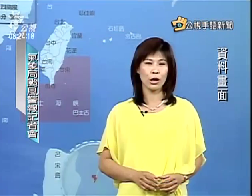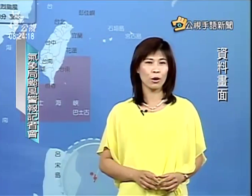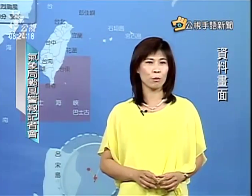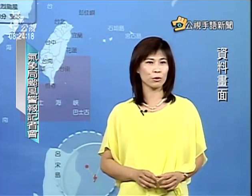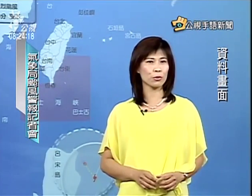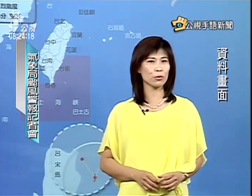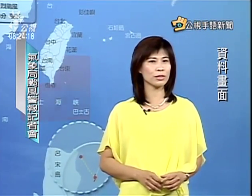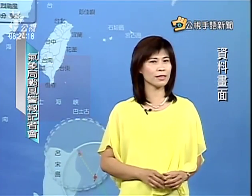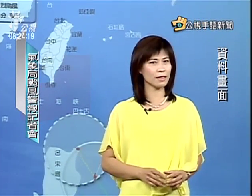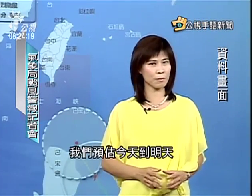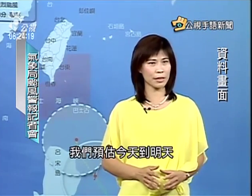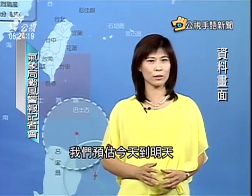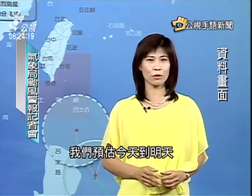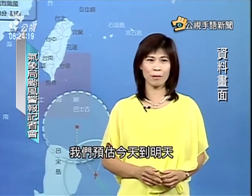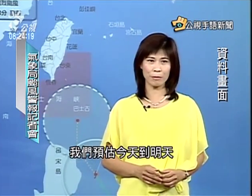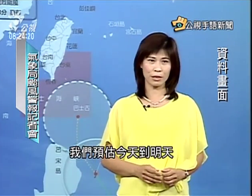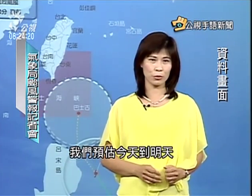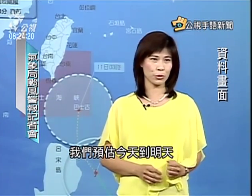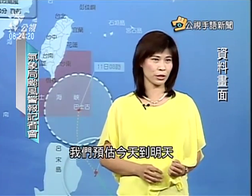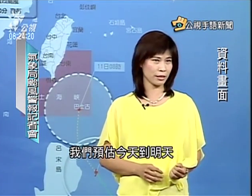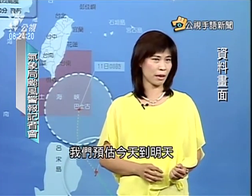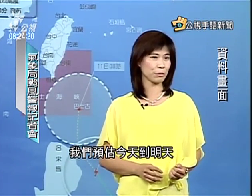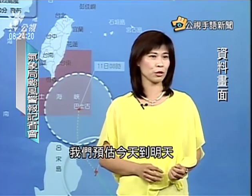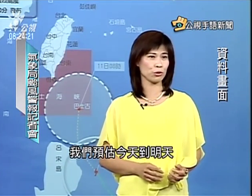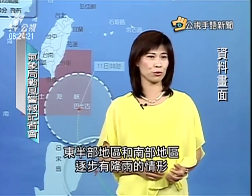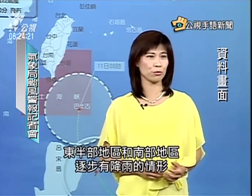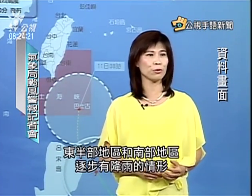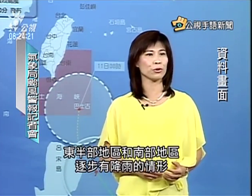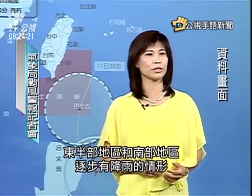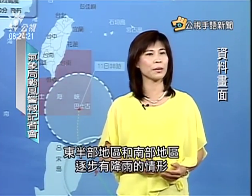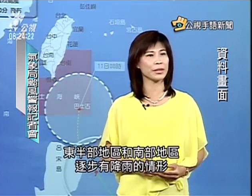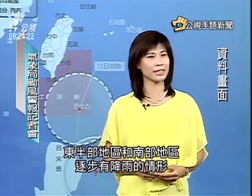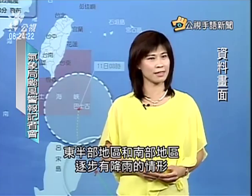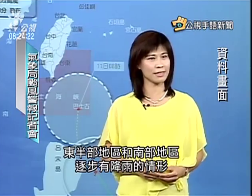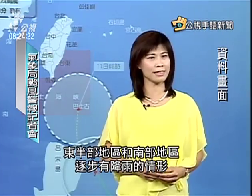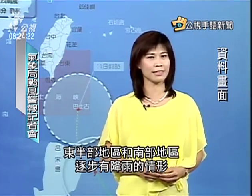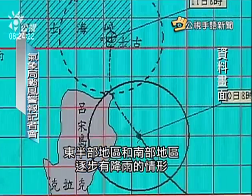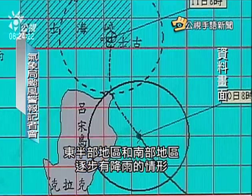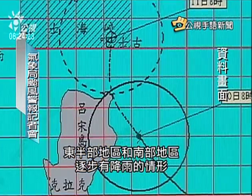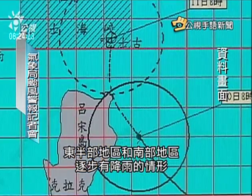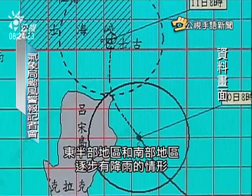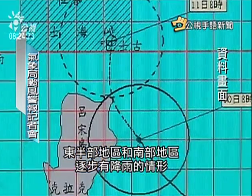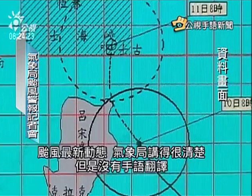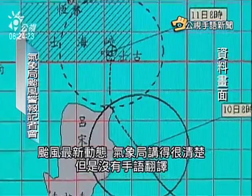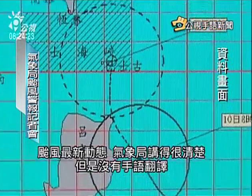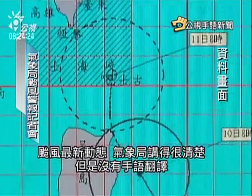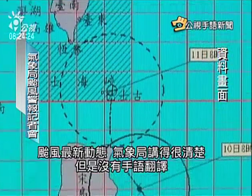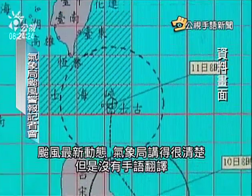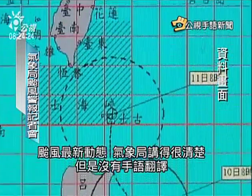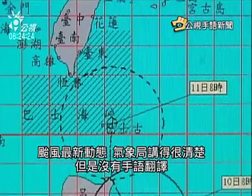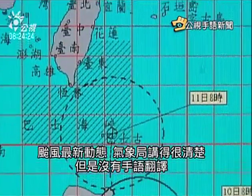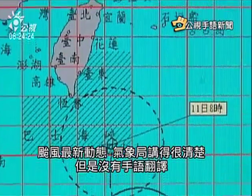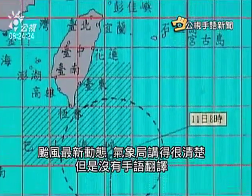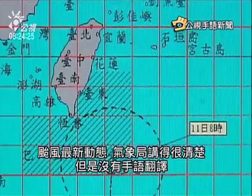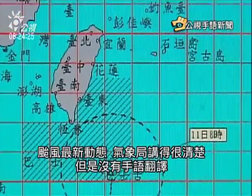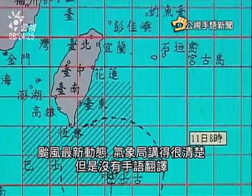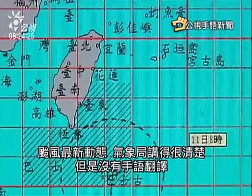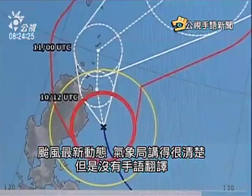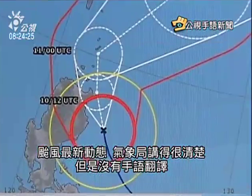我们预估今天到明天，东半部地区和南部地区逐步有降雨的情形。 台风最新动态，气象局讲得很清楚，但